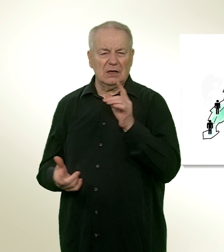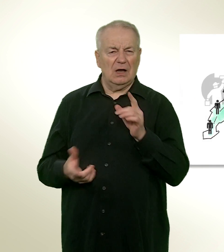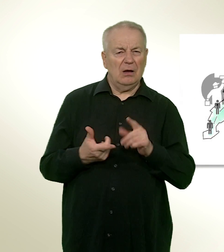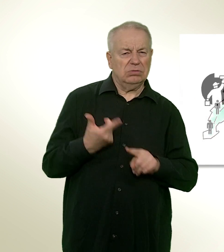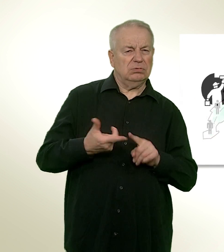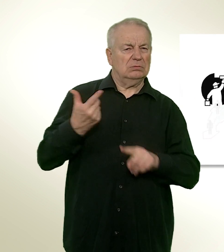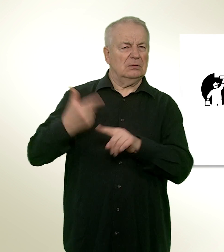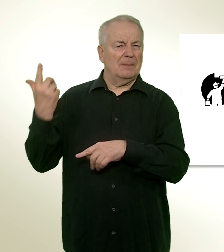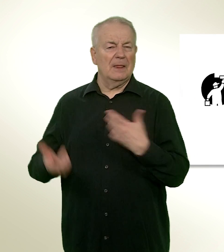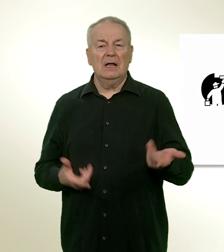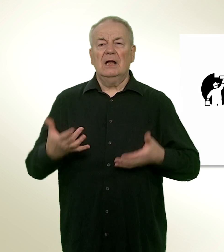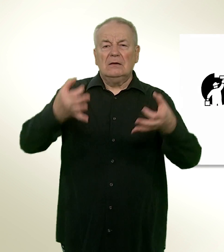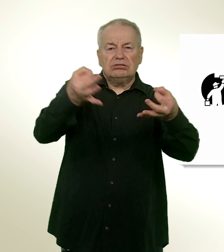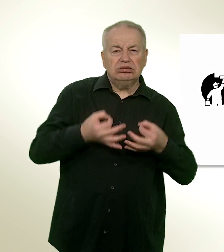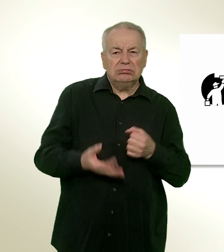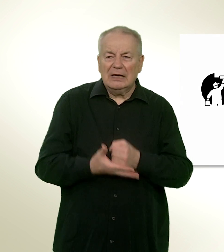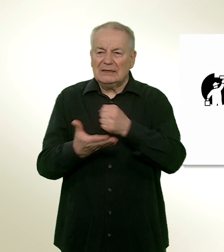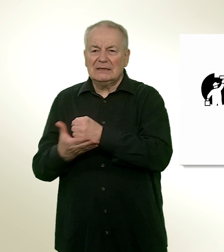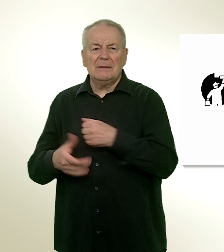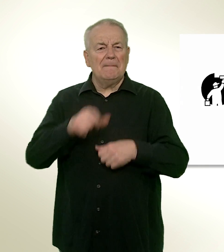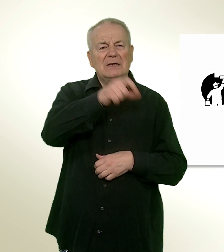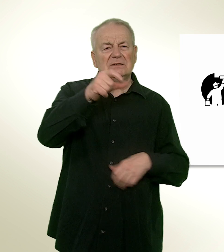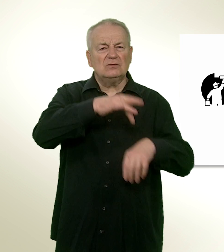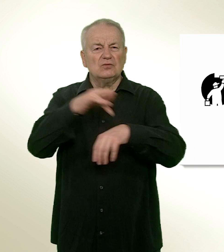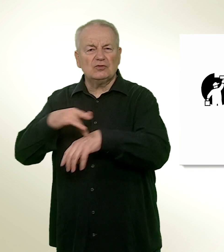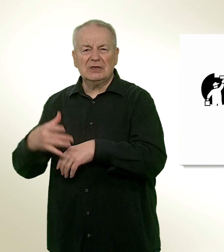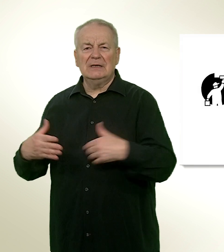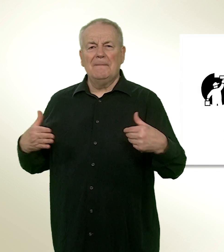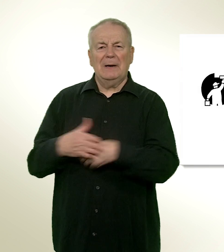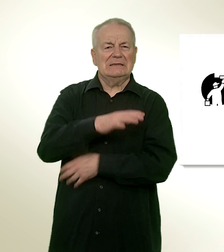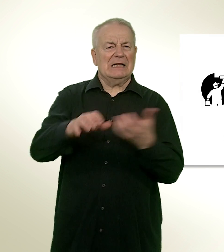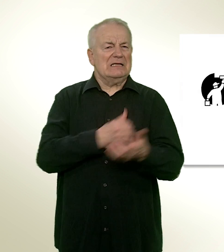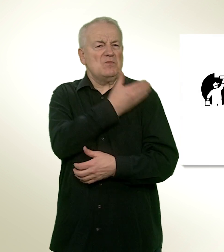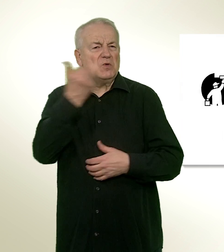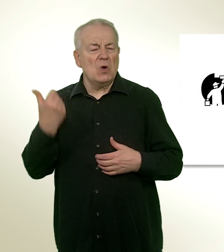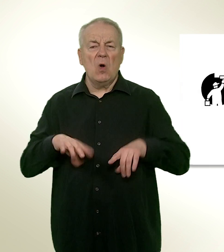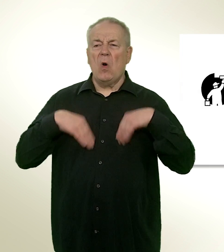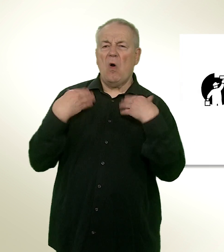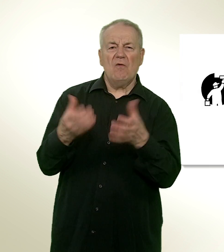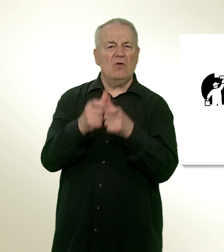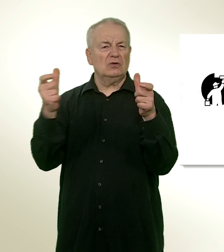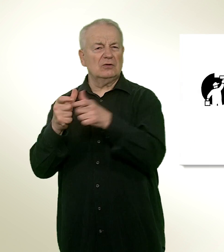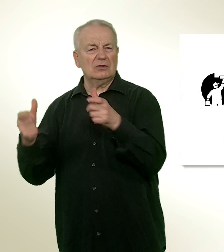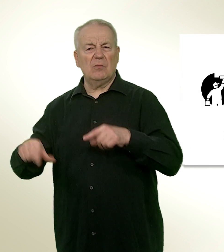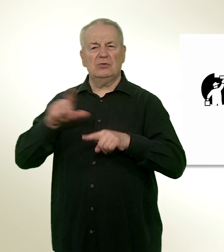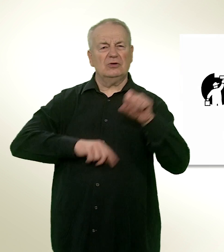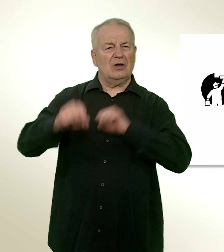programmes d'aide financière permet à ceux qui sont touchés de mieux traverser la crise et offre aux entreprises et aux organisateurs de